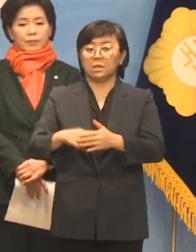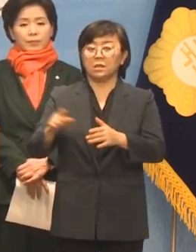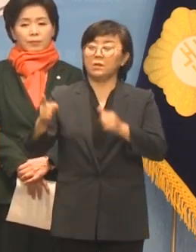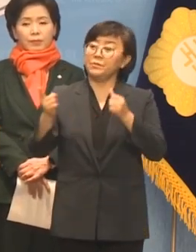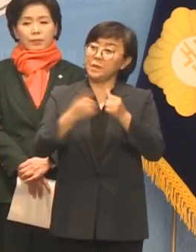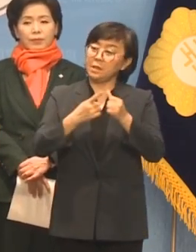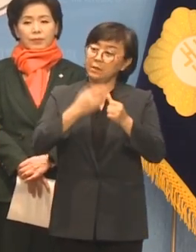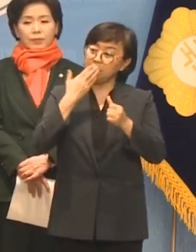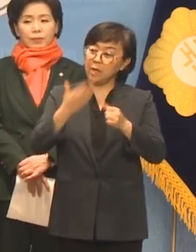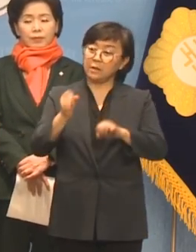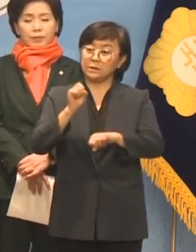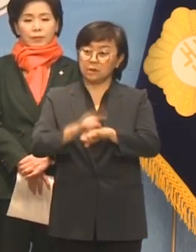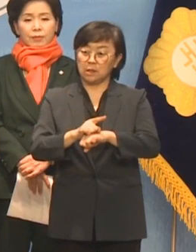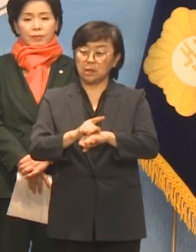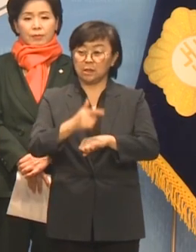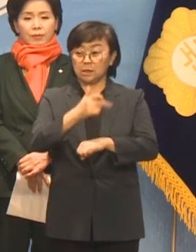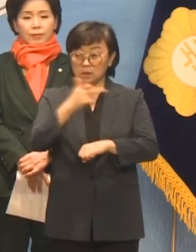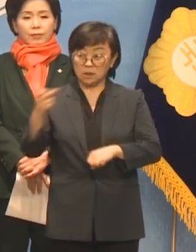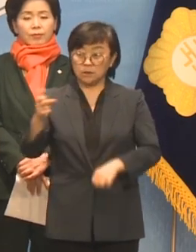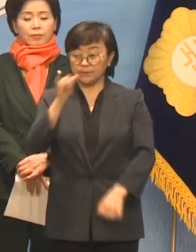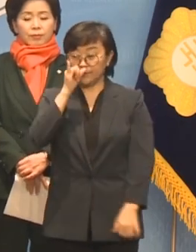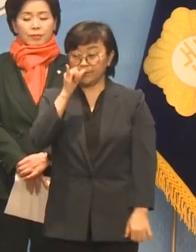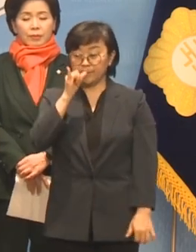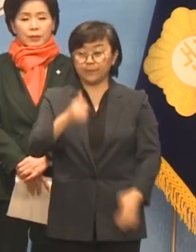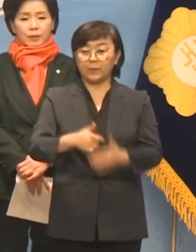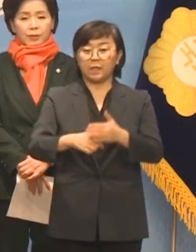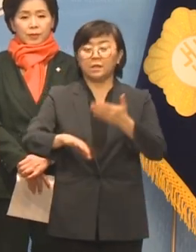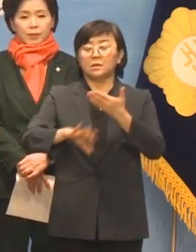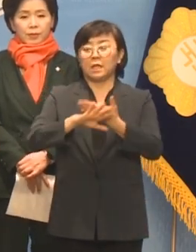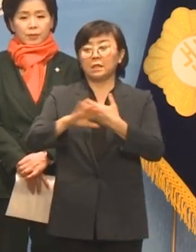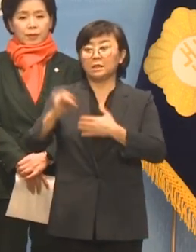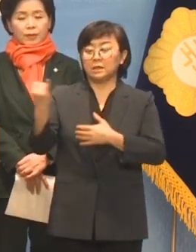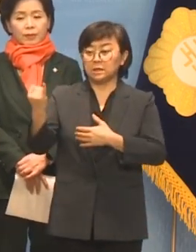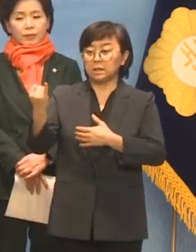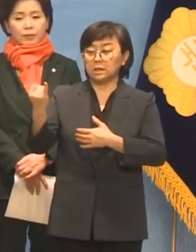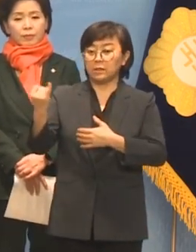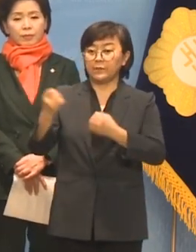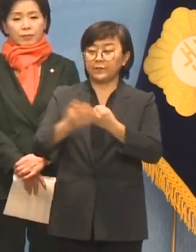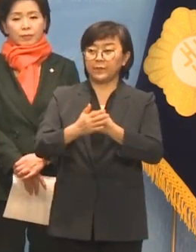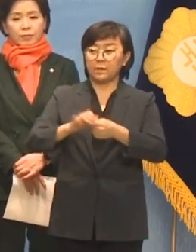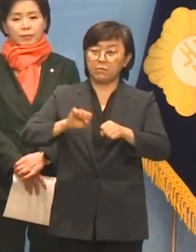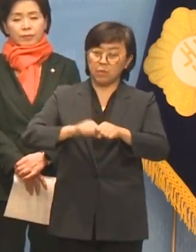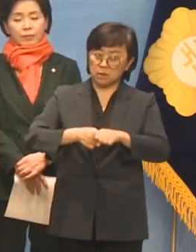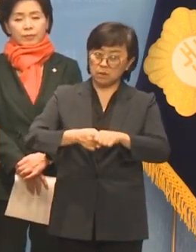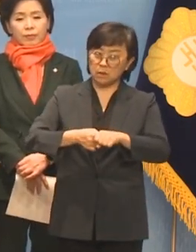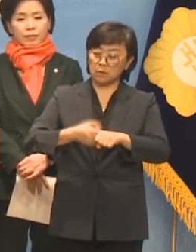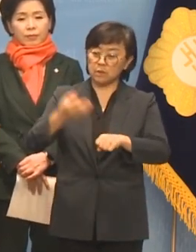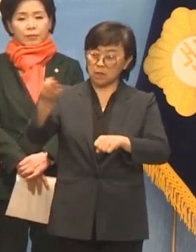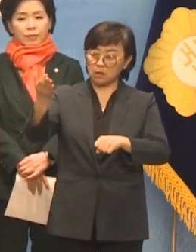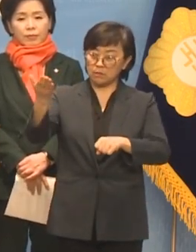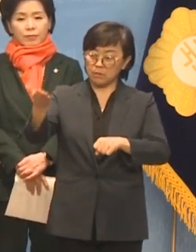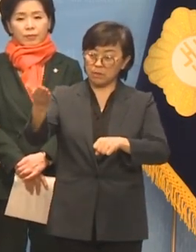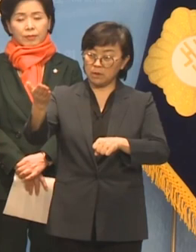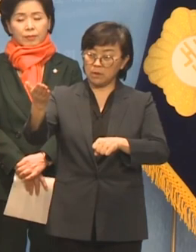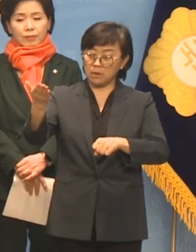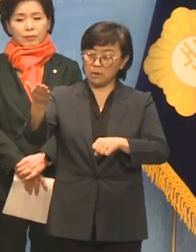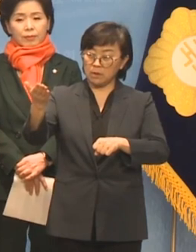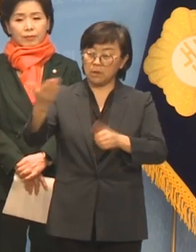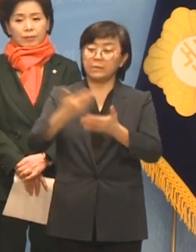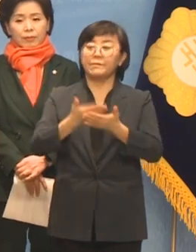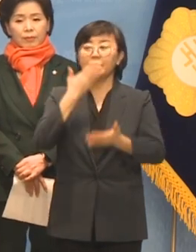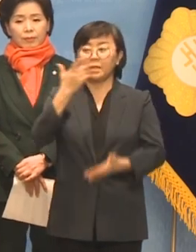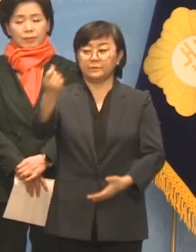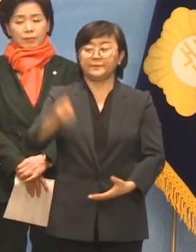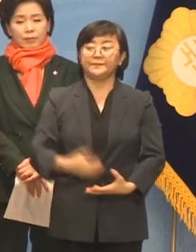비난 가능성이 매우 클 경우에는 다른 일방이 징벌적 위자료를 청구할 수 있도록